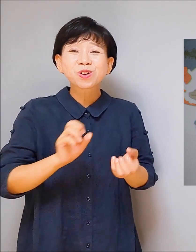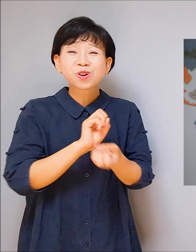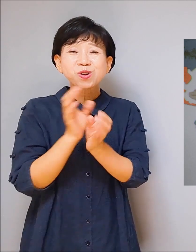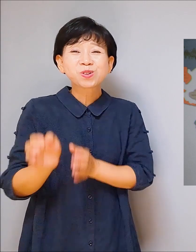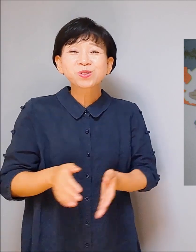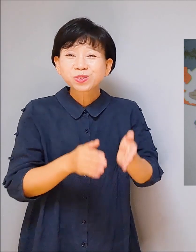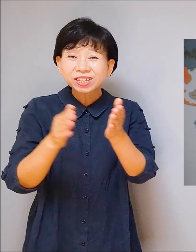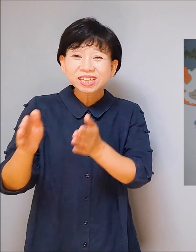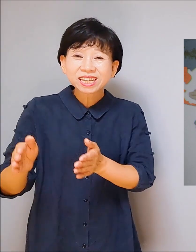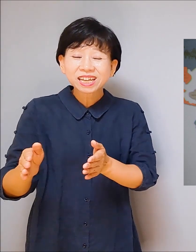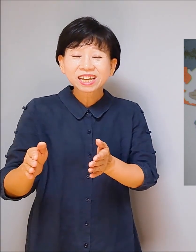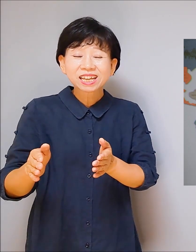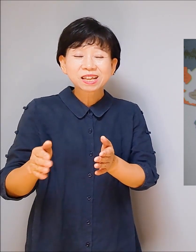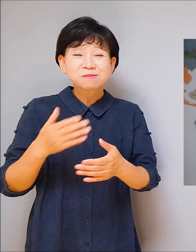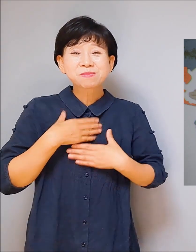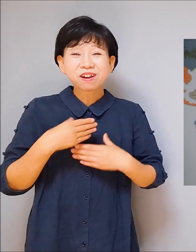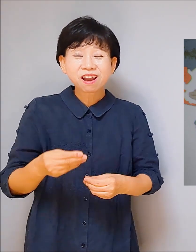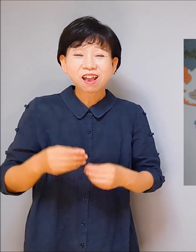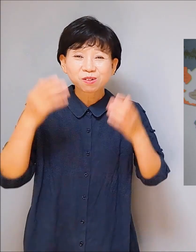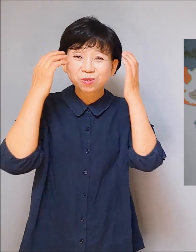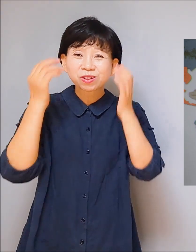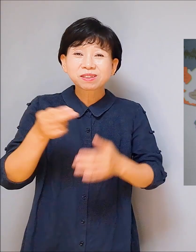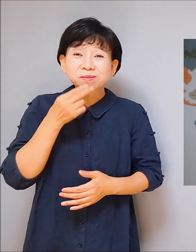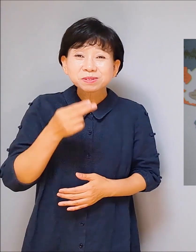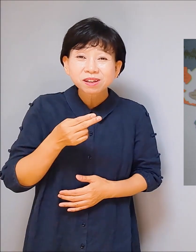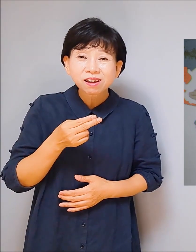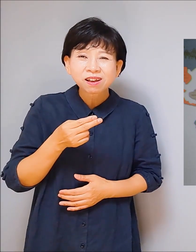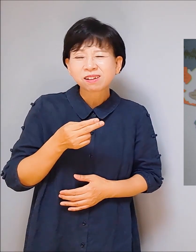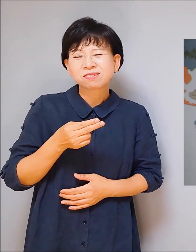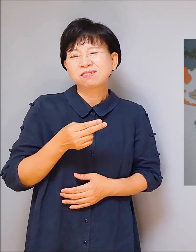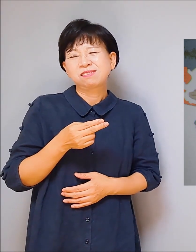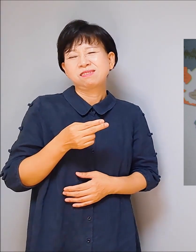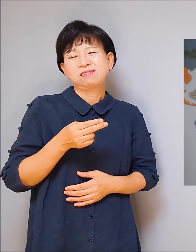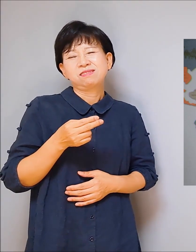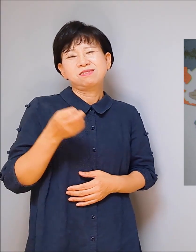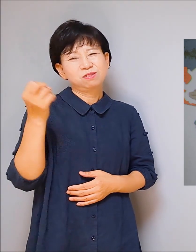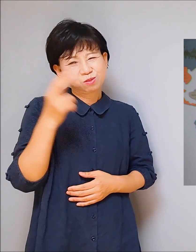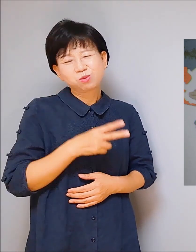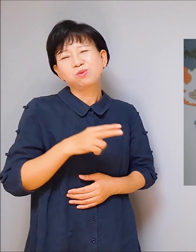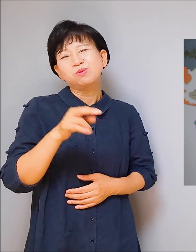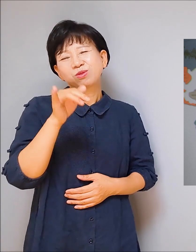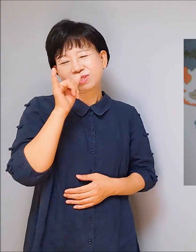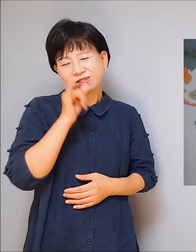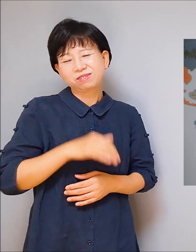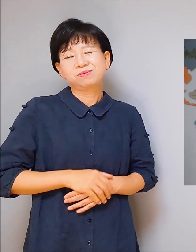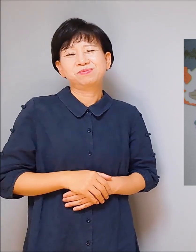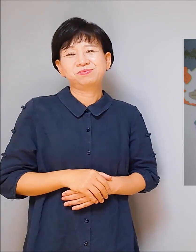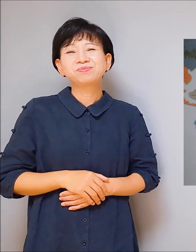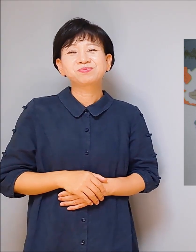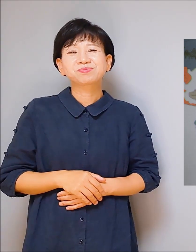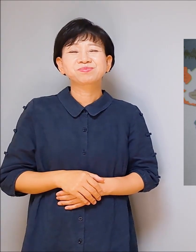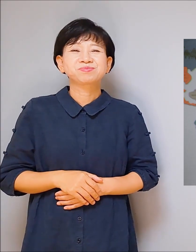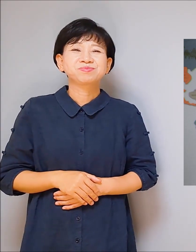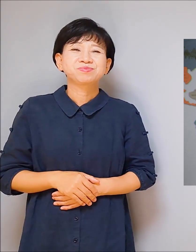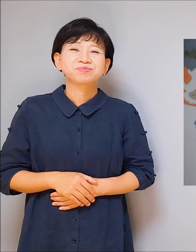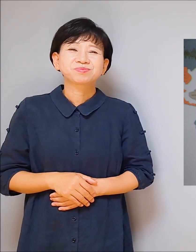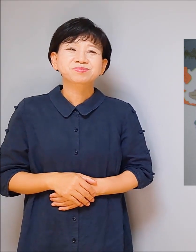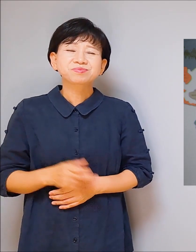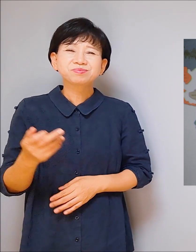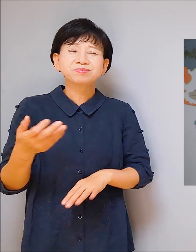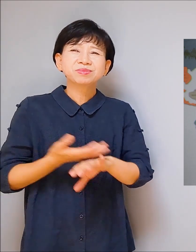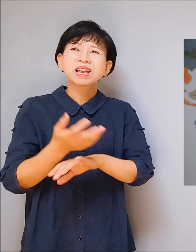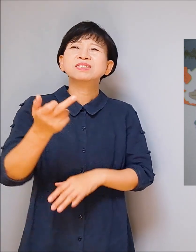20년 전 어느 날 해결되지 않은 문제가 아직도 있는 거죠.